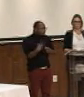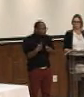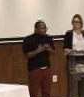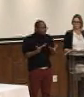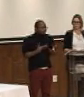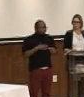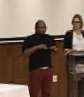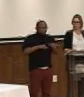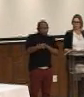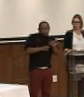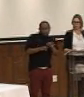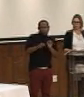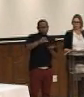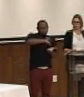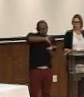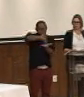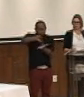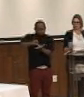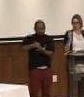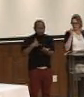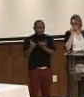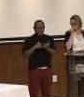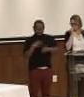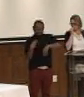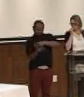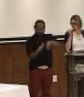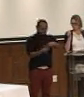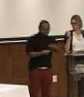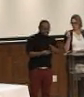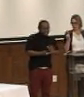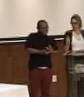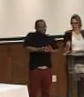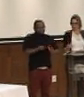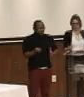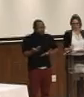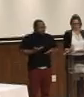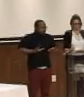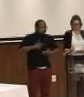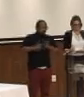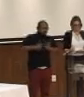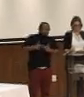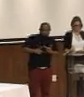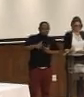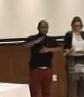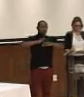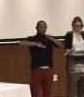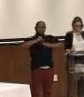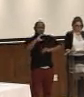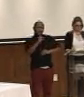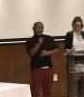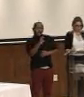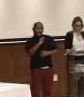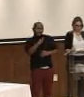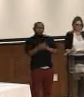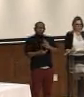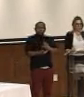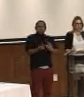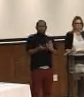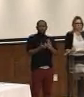campi, tirando as funções e principalmente os cargos de direção de lá, para trazer para a